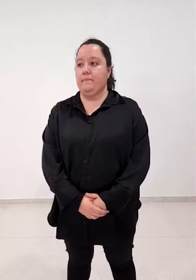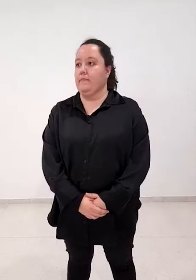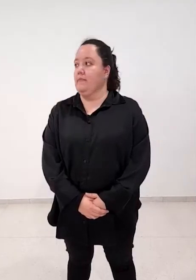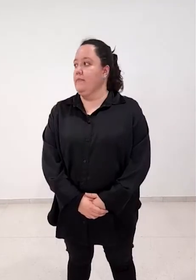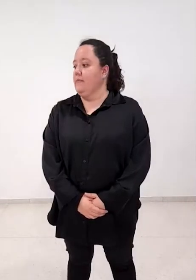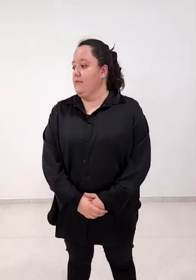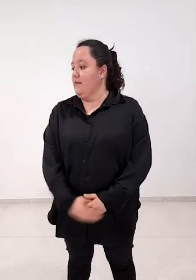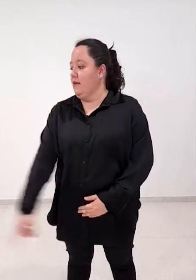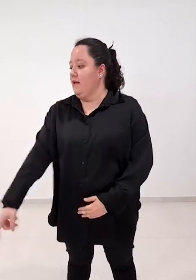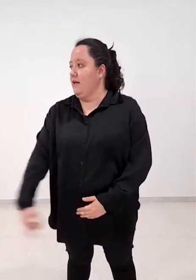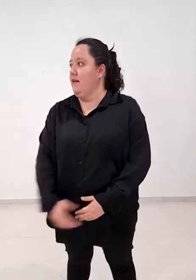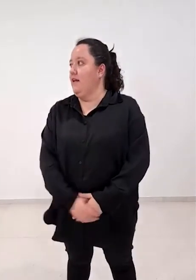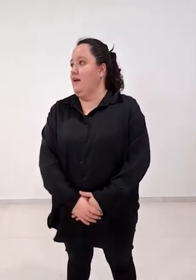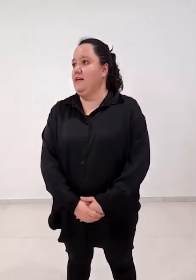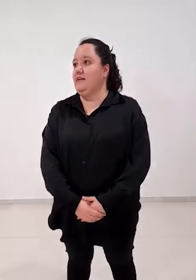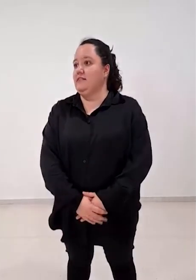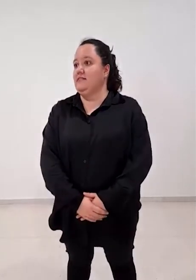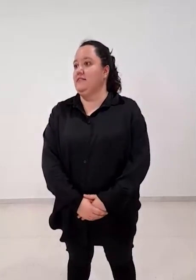d